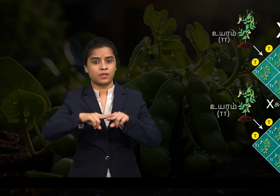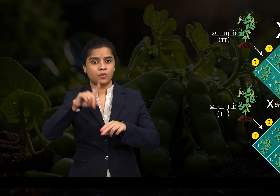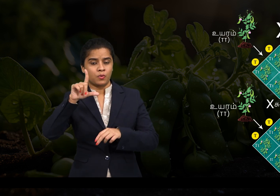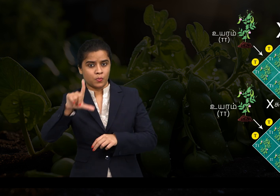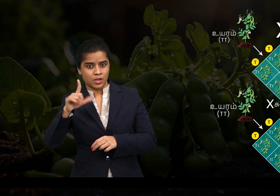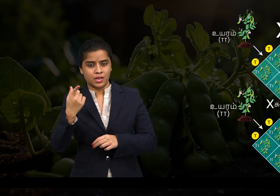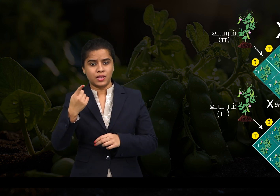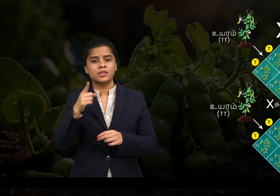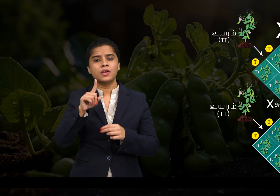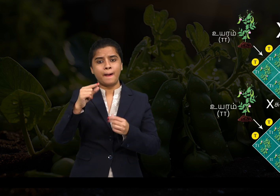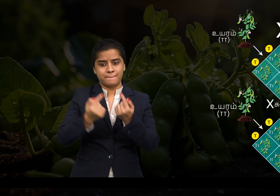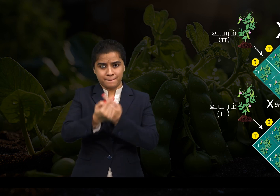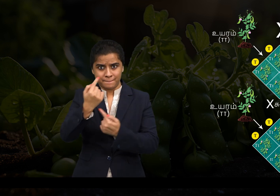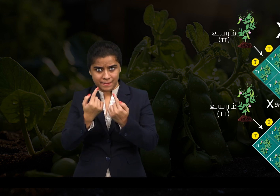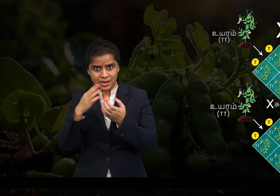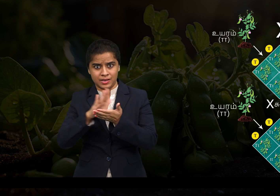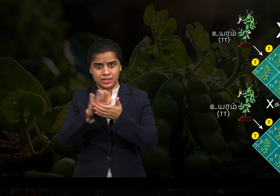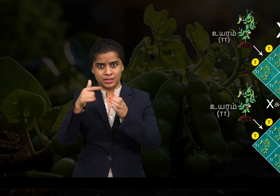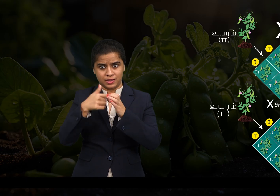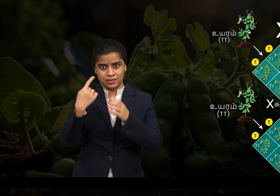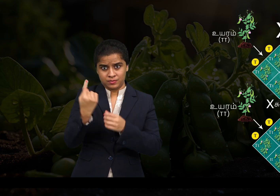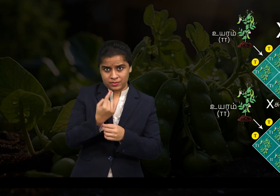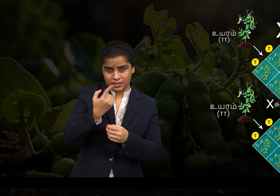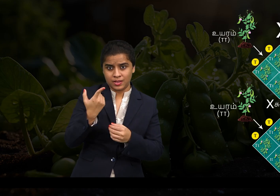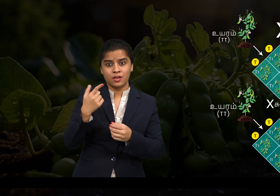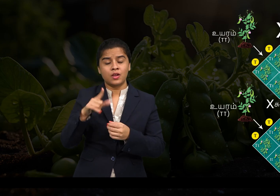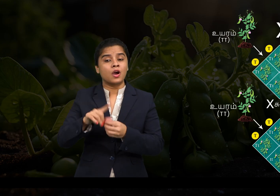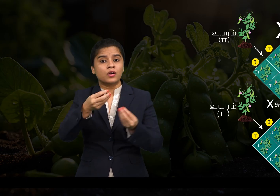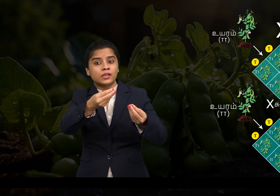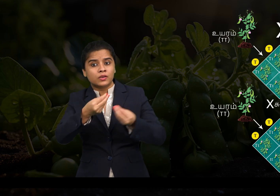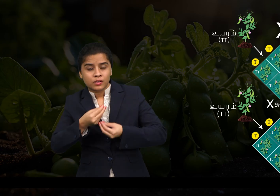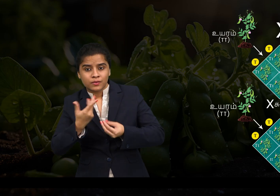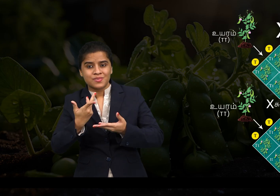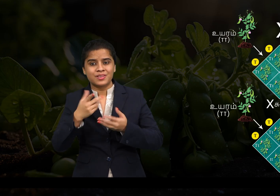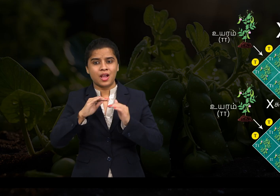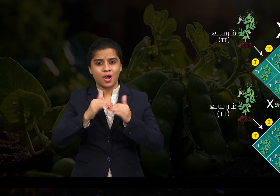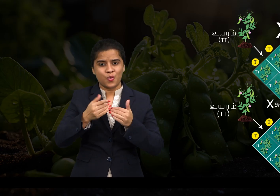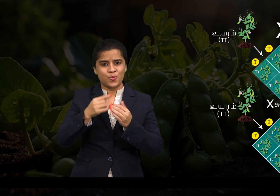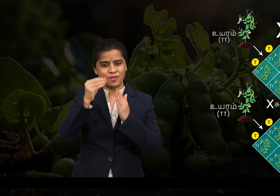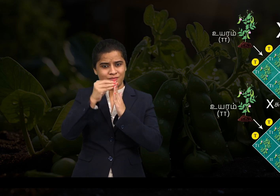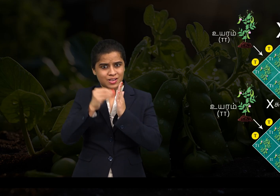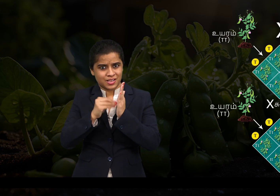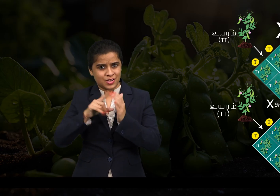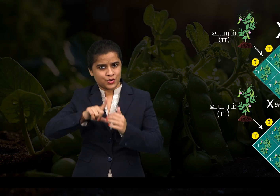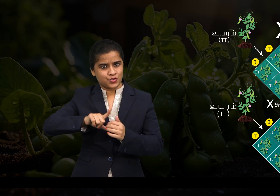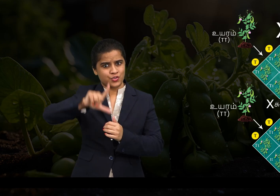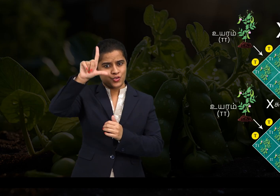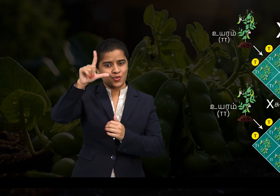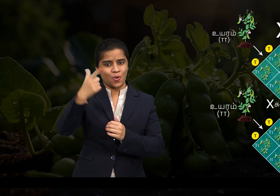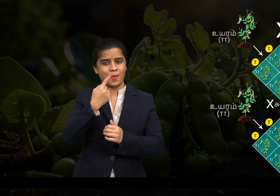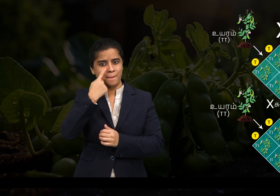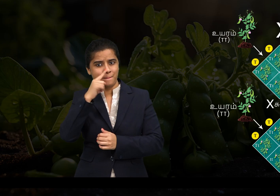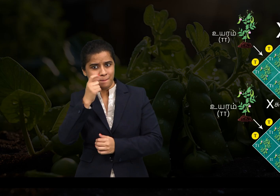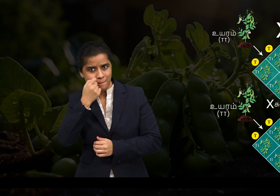F1 தாவரமானது பன்முகத்தன்மை கொண்டது மற்றும் அதன் உயரமான பெற்றோரிடமிருந்து உயரத்திற்கான